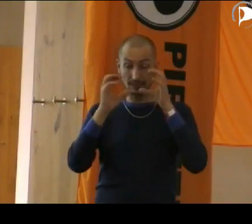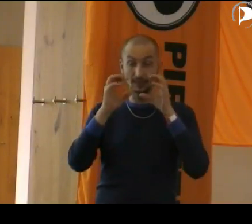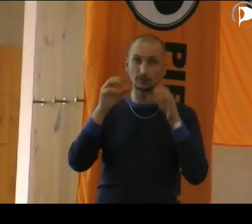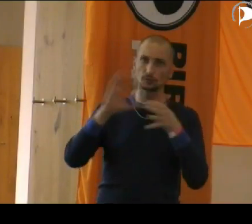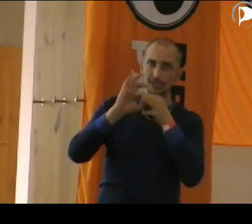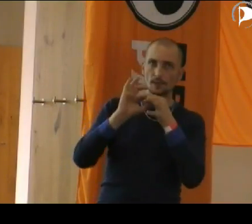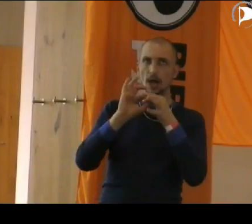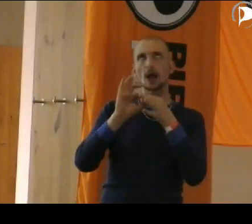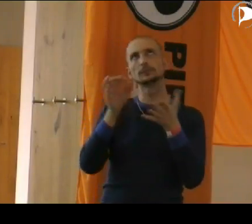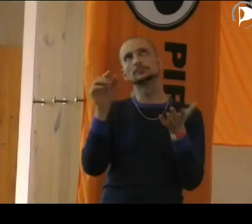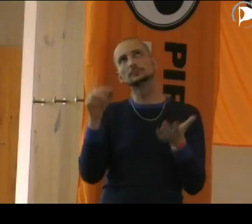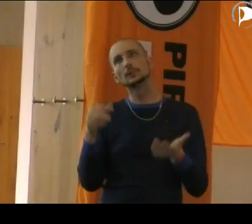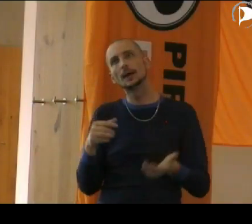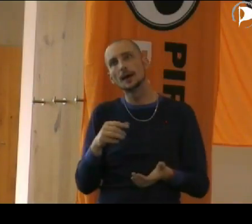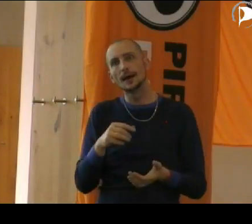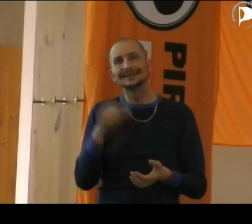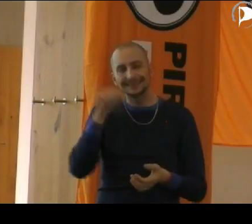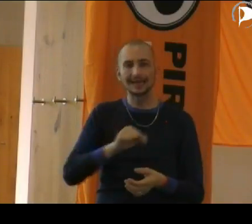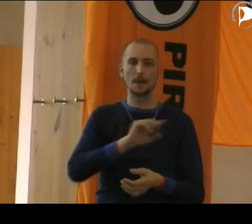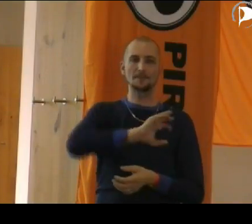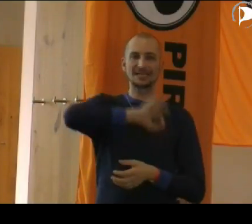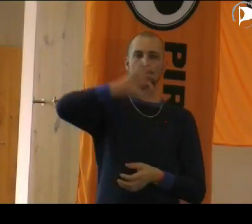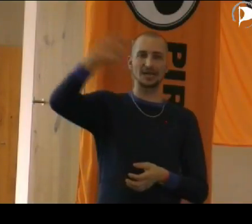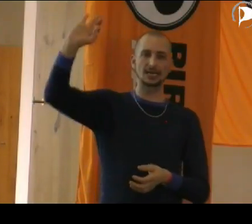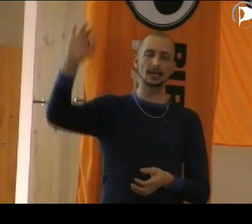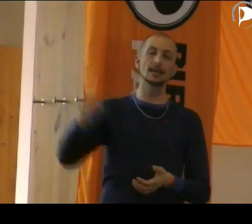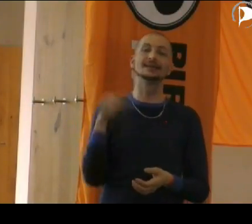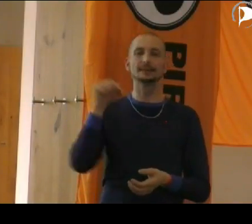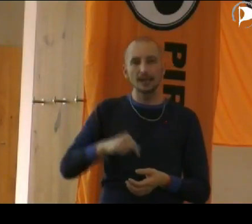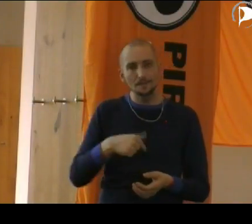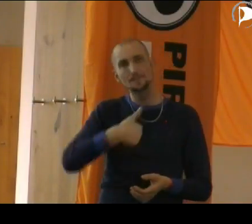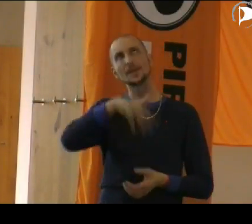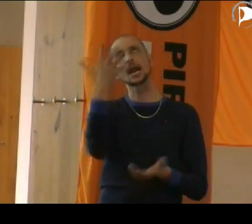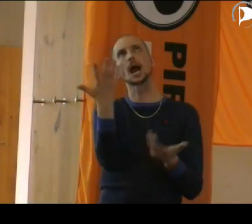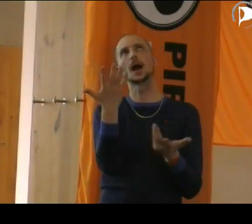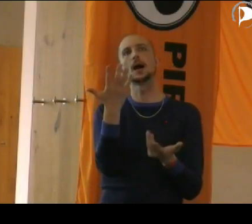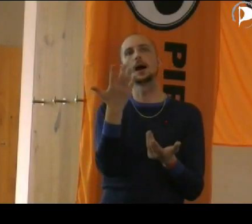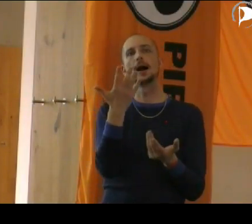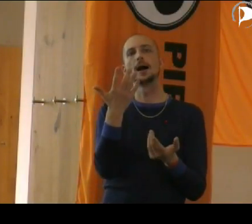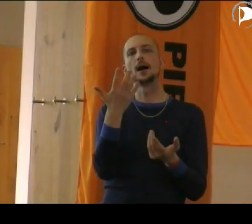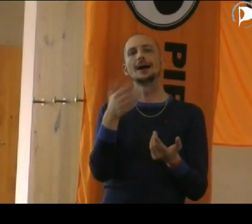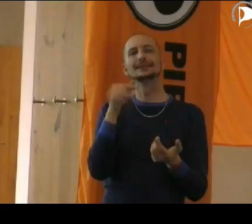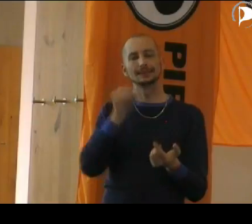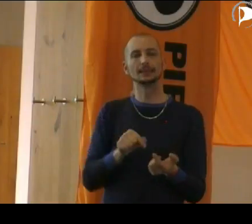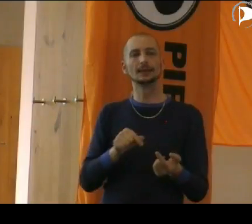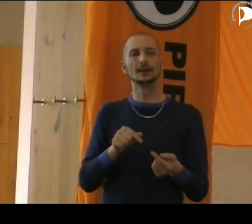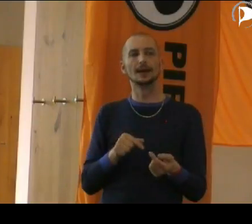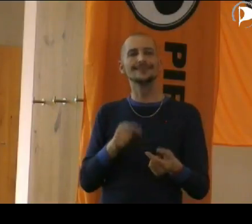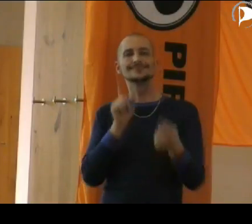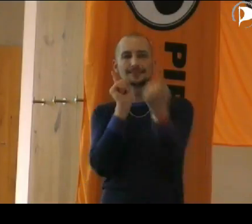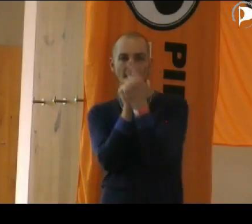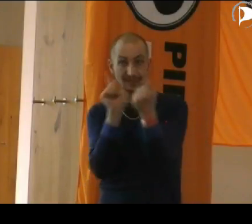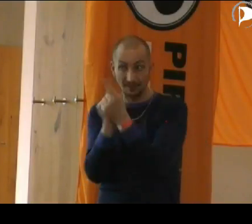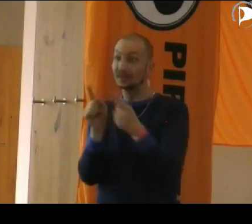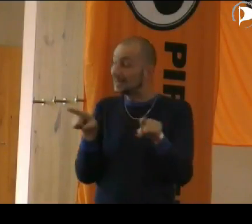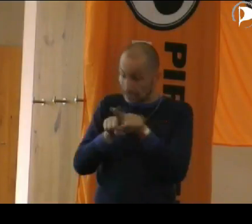uns nochmal deutlich besser verbessern und noch deutlich häufiger auch direkte treffen miteinander haben sorgen jetzt und